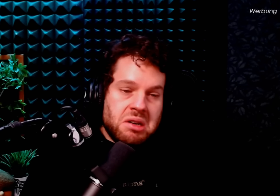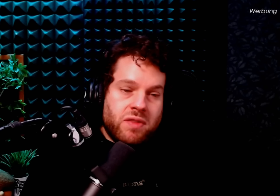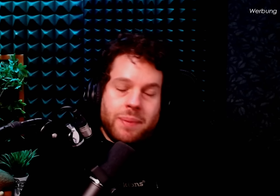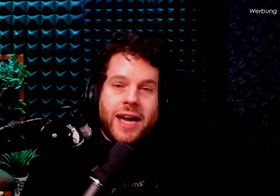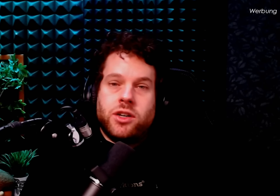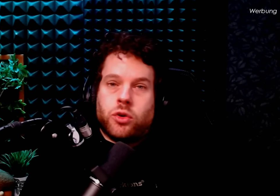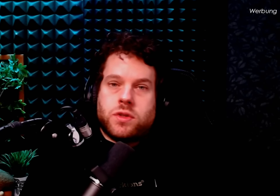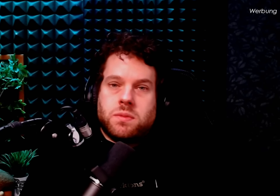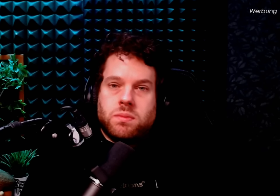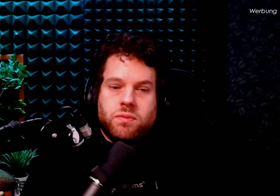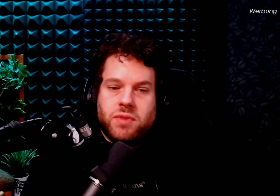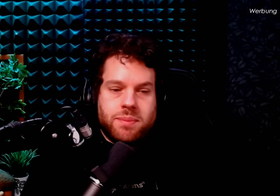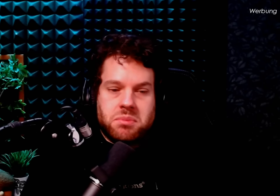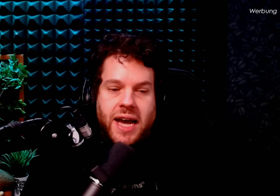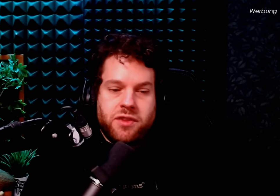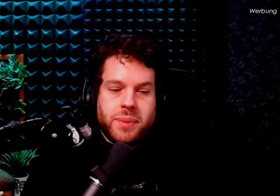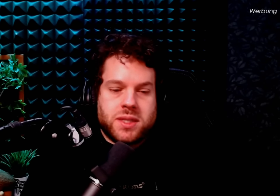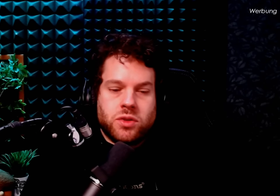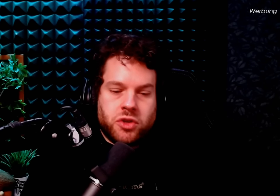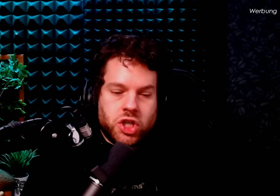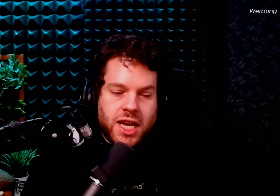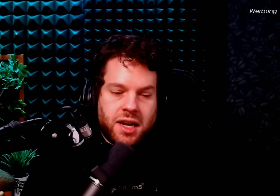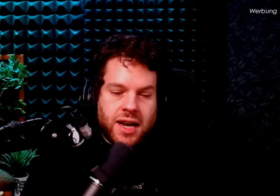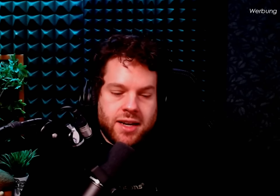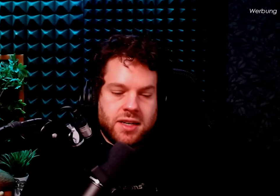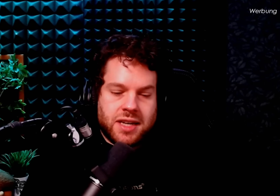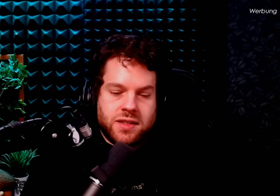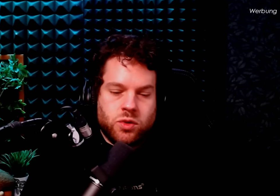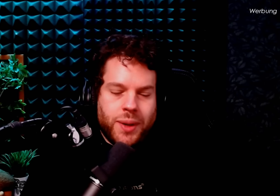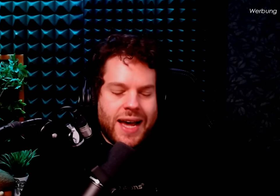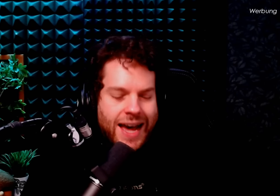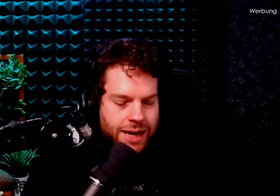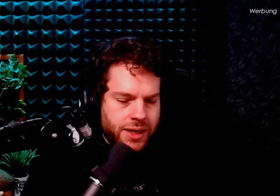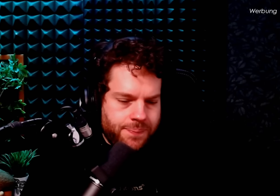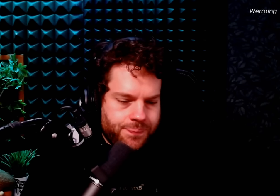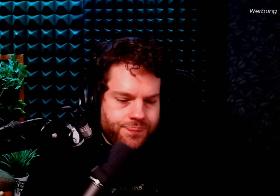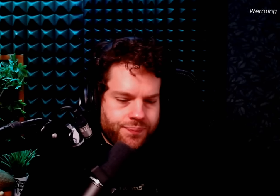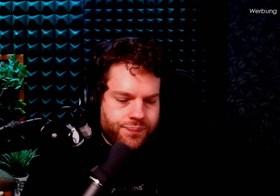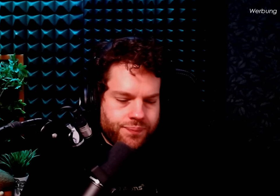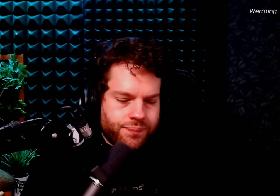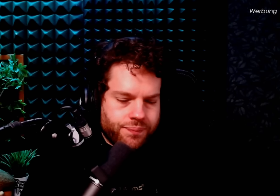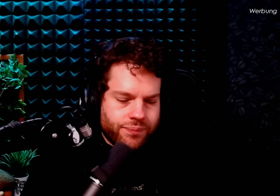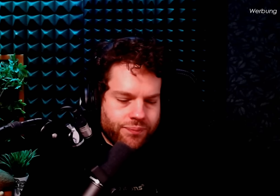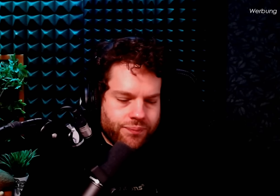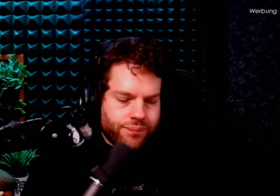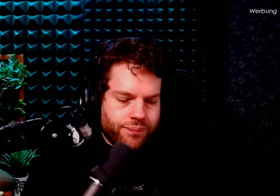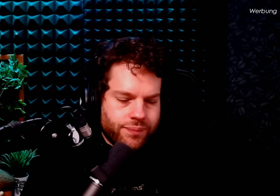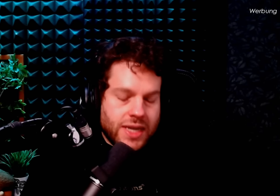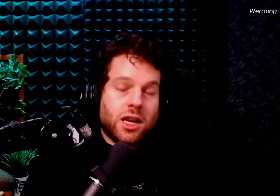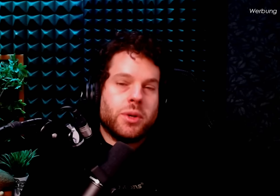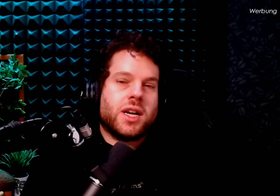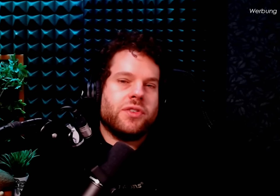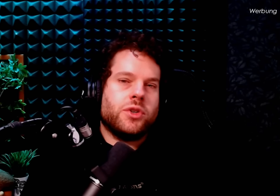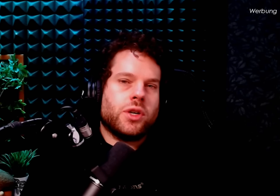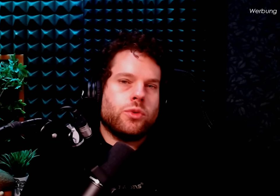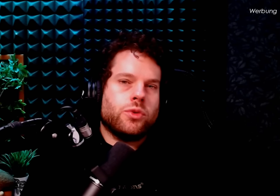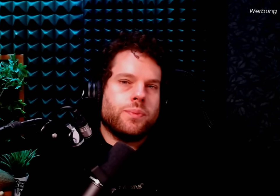Wir haben keine Notes. Wir haben keine Verbesserungsvorschläge. Eigentlich ist alles super, aber ich glaube, Kaffee würde dir gut tun.